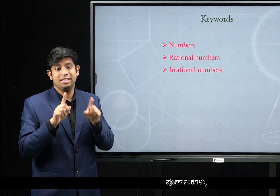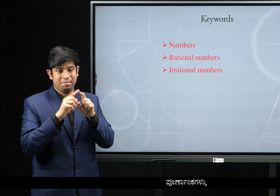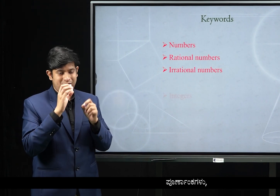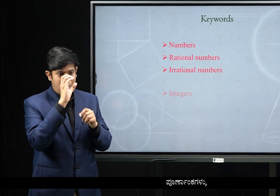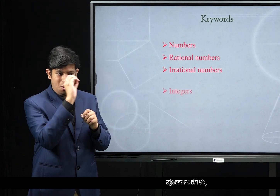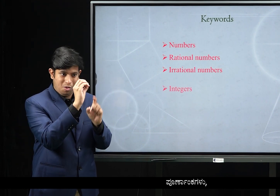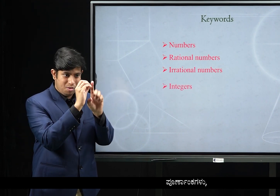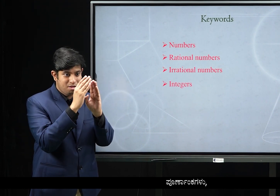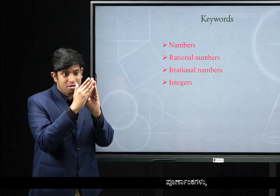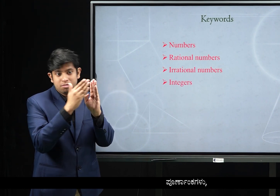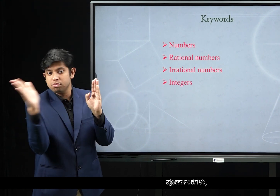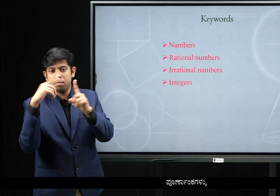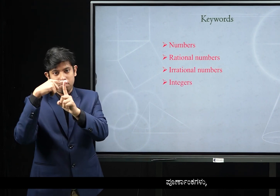ಪೂರ್ಣಾಂಕಗಳು,